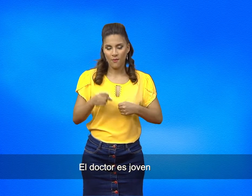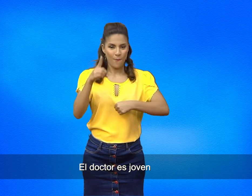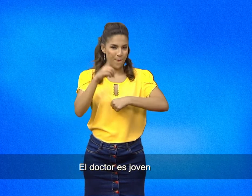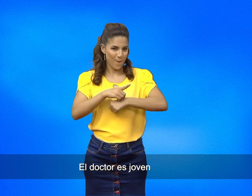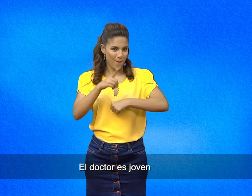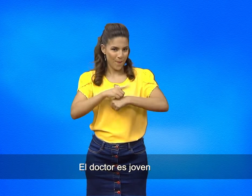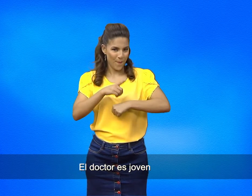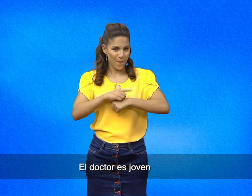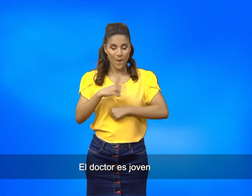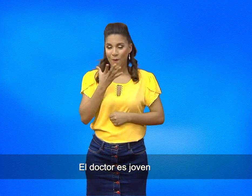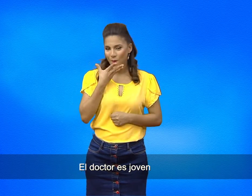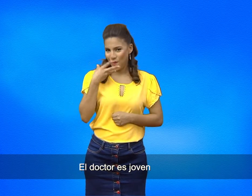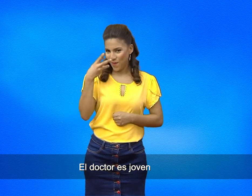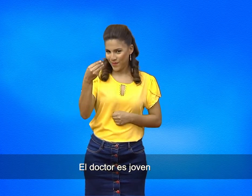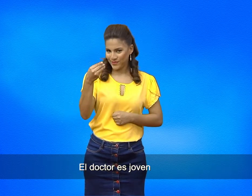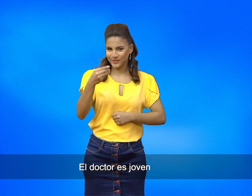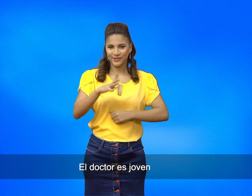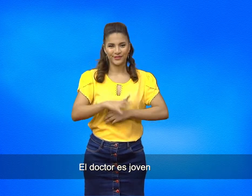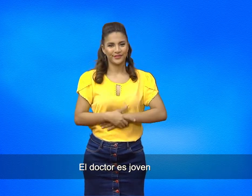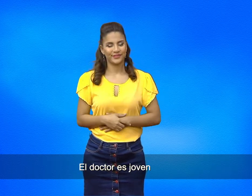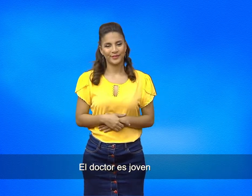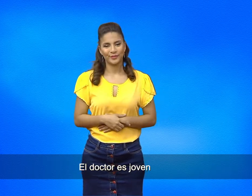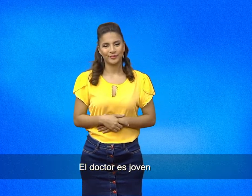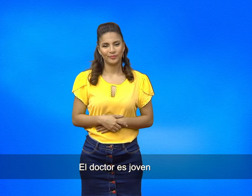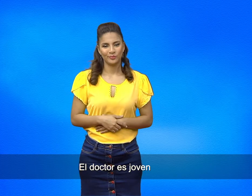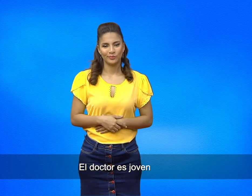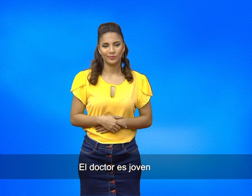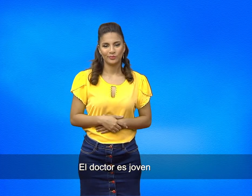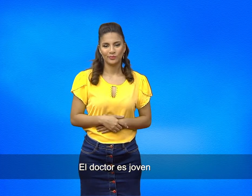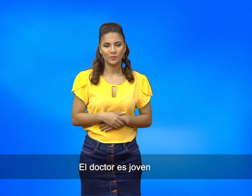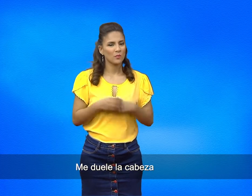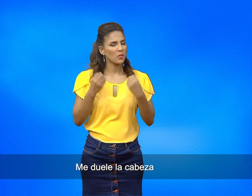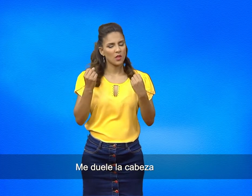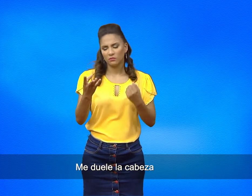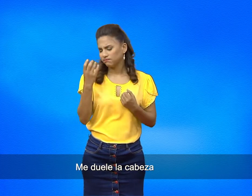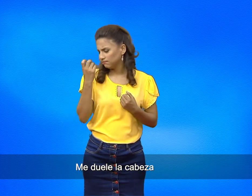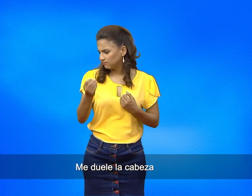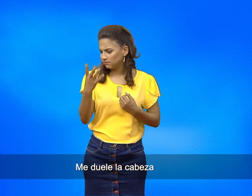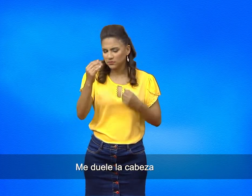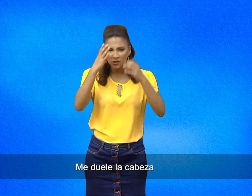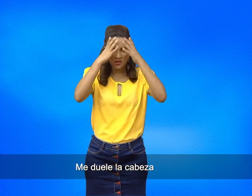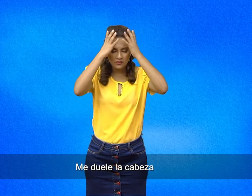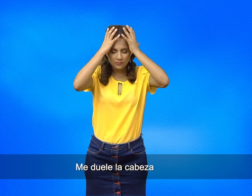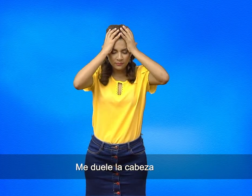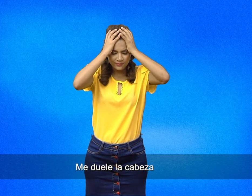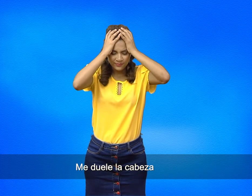el doctor es joven me duele la cabeza